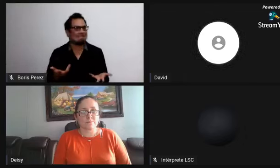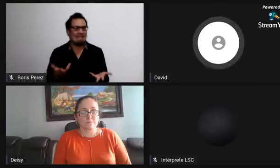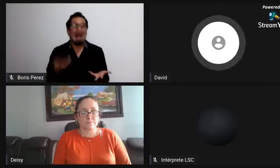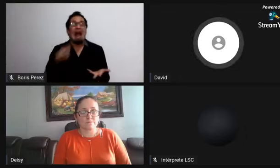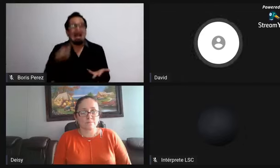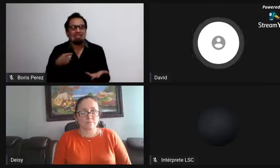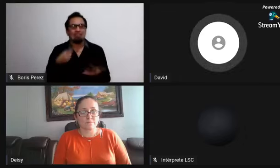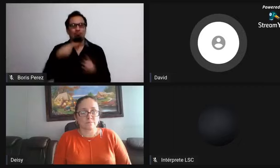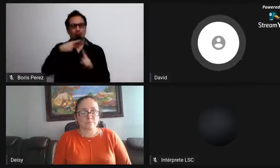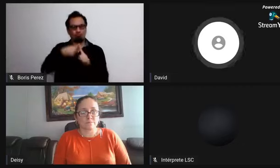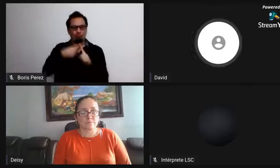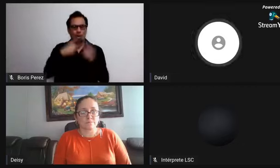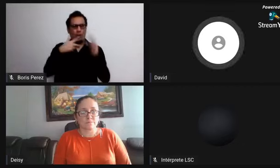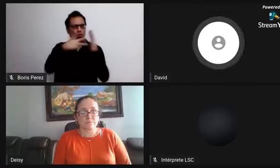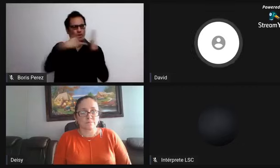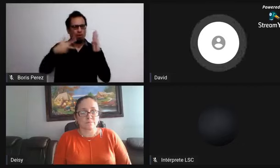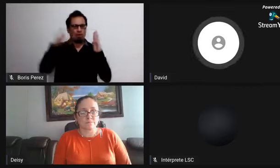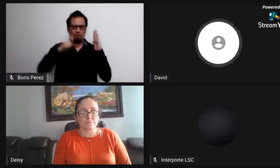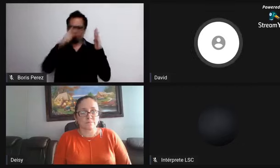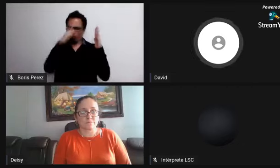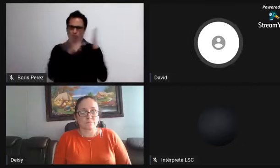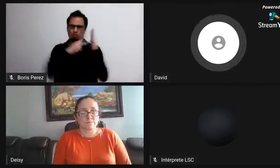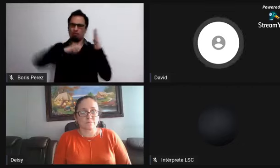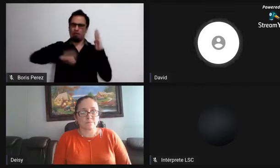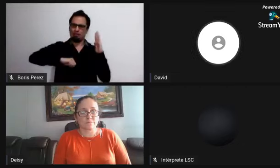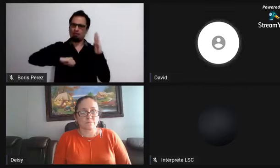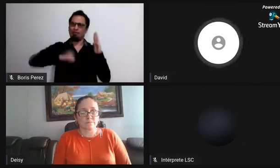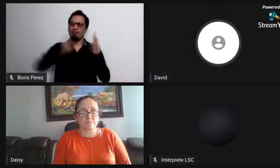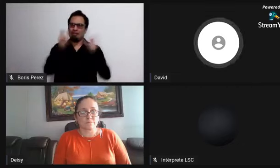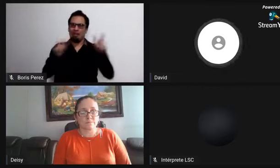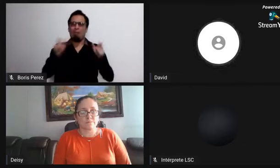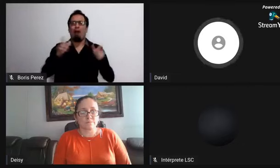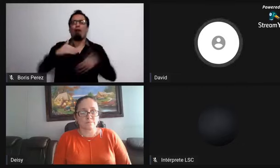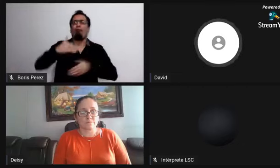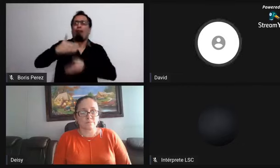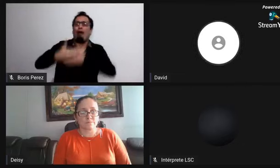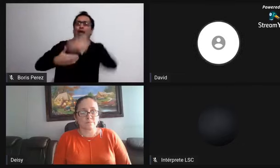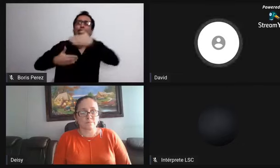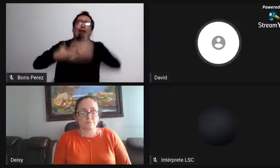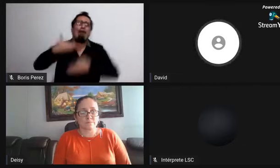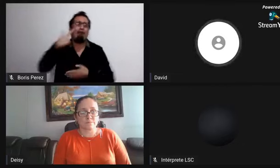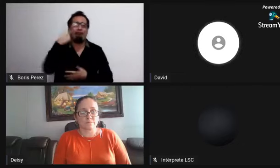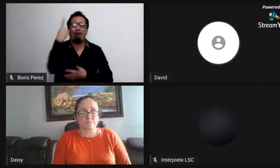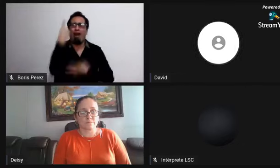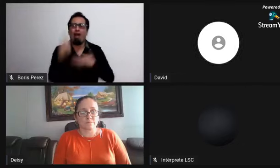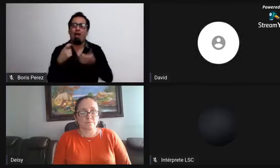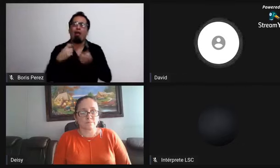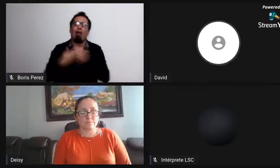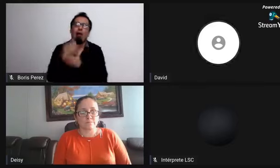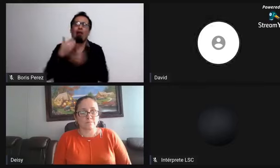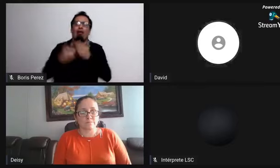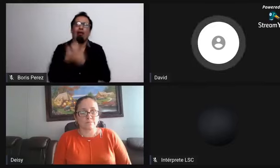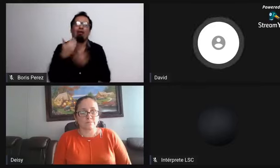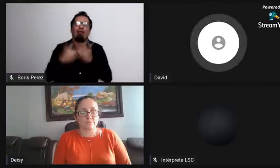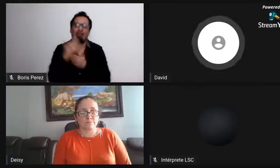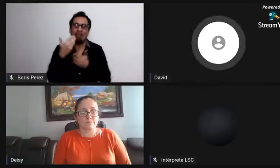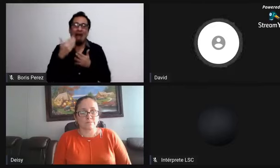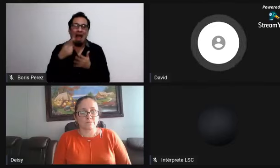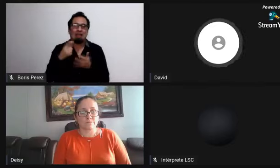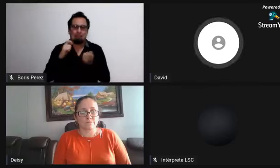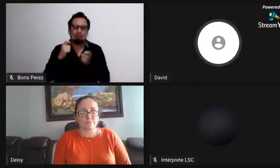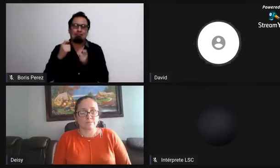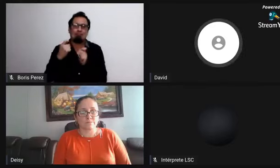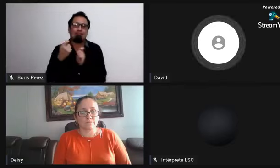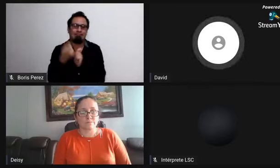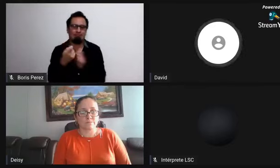reestructuraciones. Sabemos que ya hoy la estructura del sistema legislativo es diferente a la que había en ese entonces, y en medio pues de